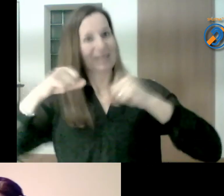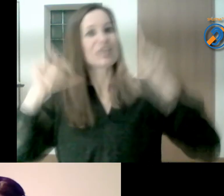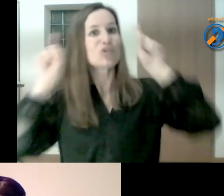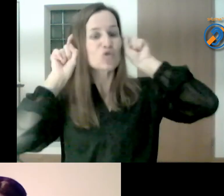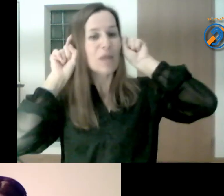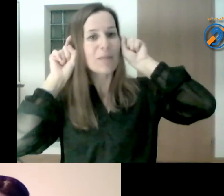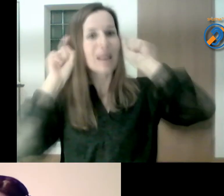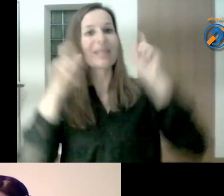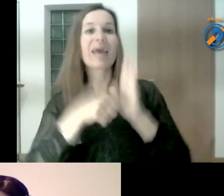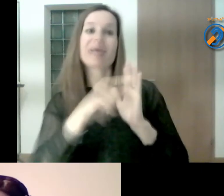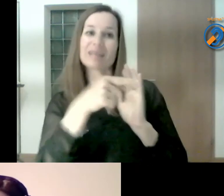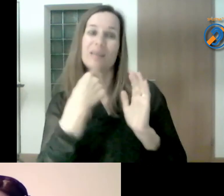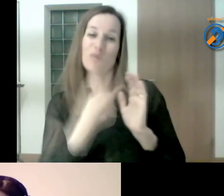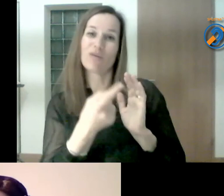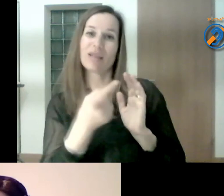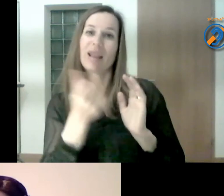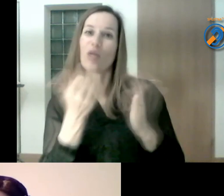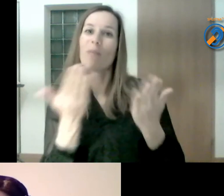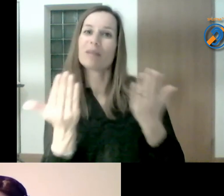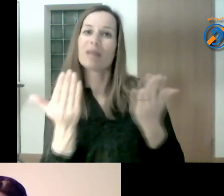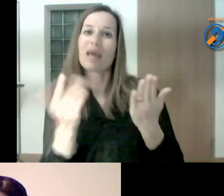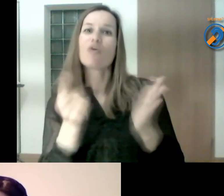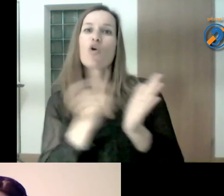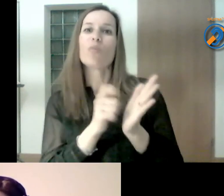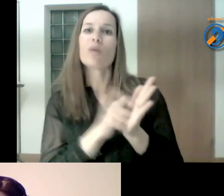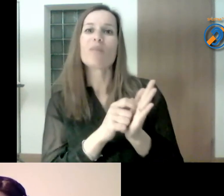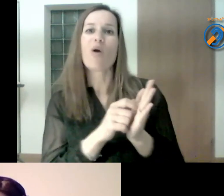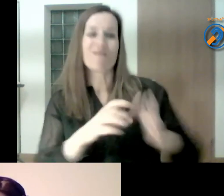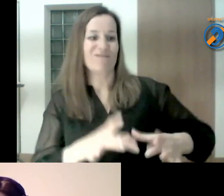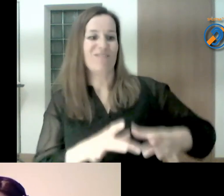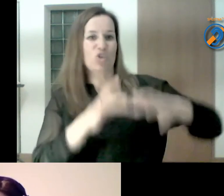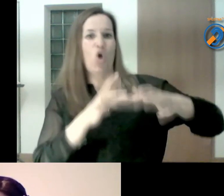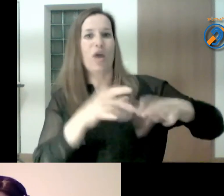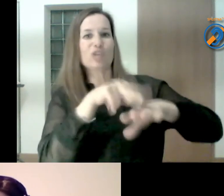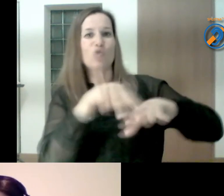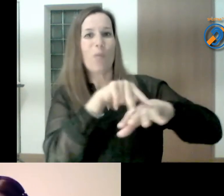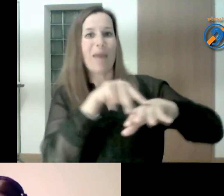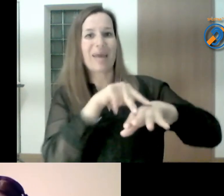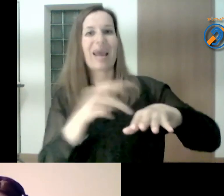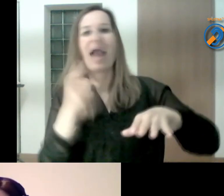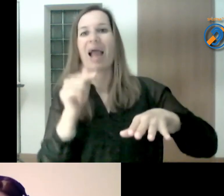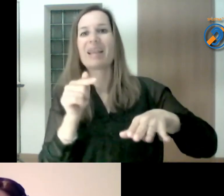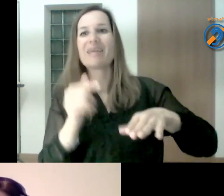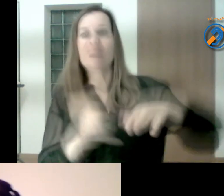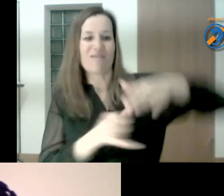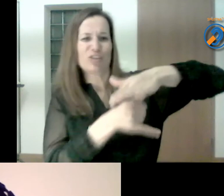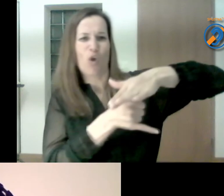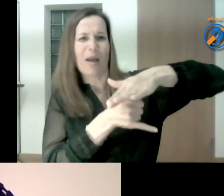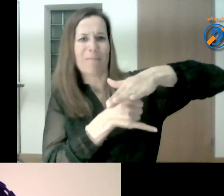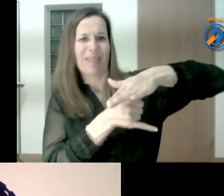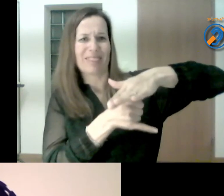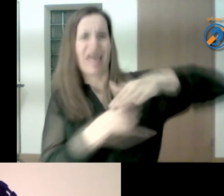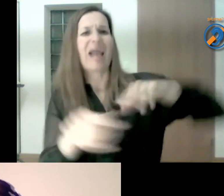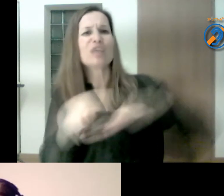pa ste enkrat dali eno primerjavo tudi s tem, ko kupujemo visoke supergali, visoke pete ali superge. No,